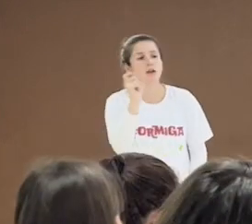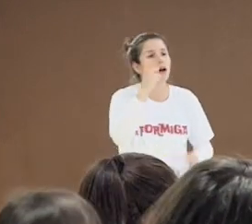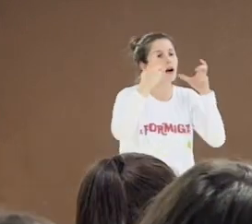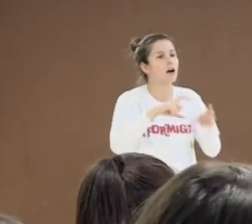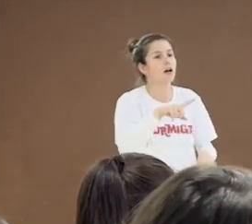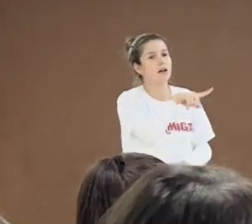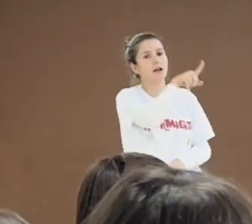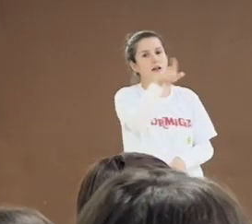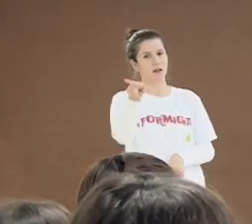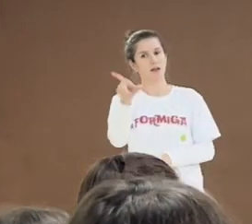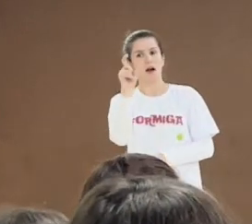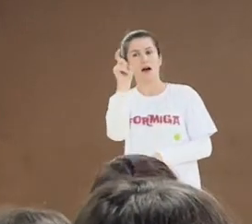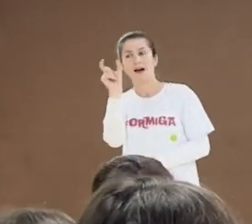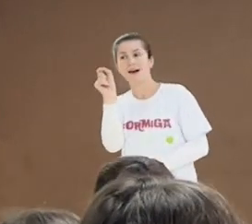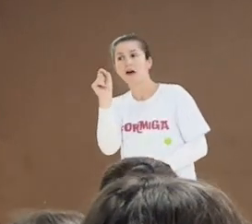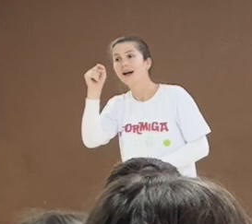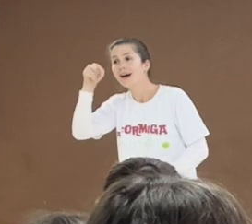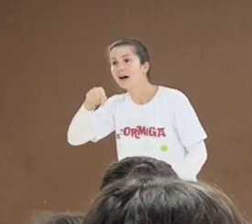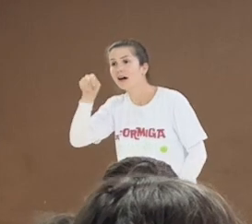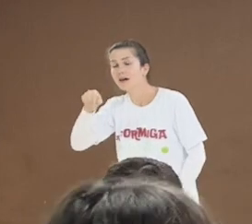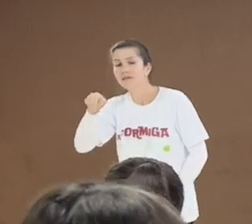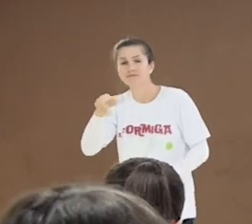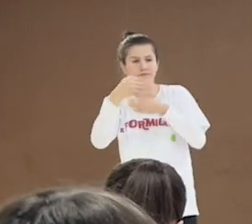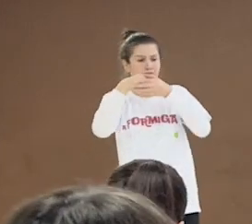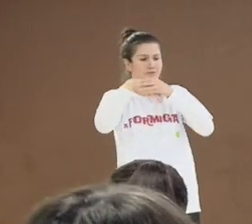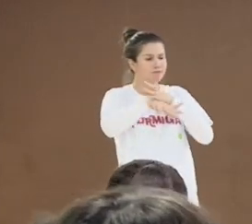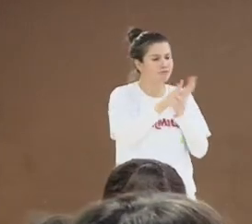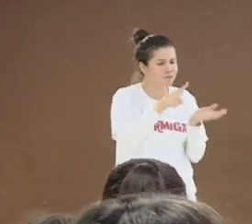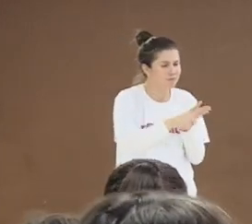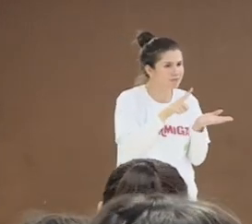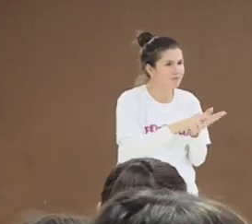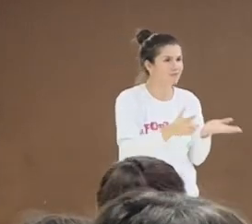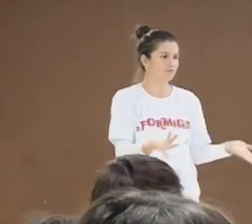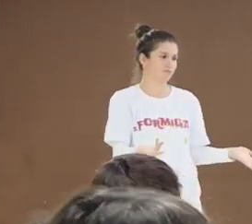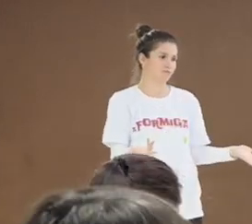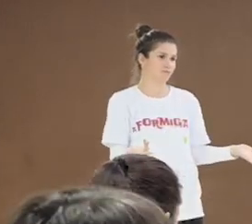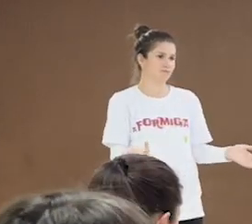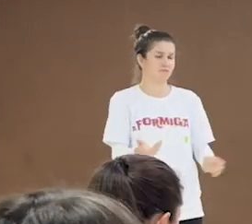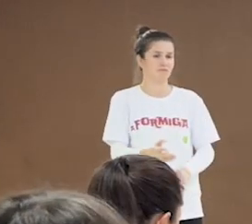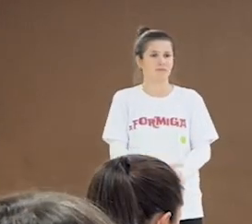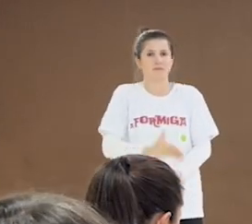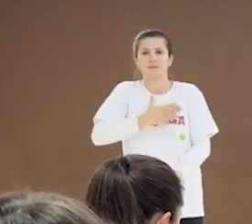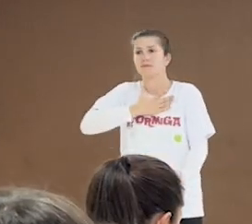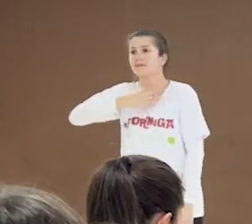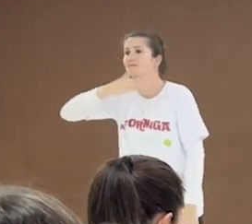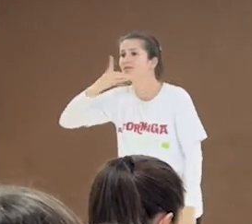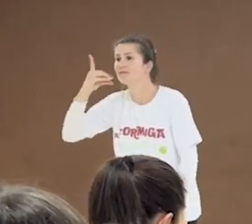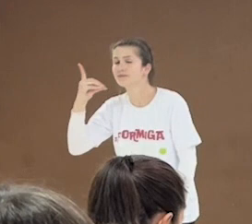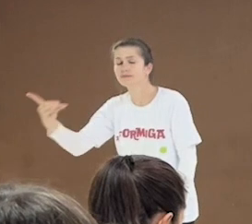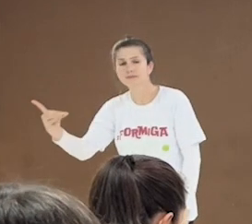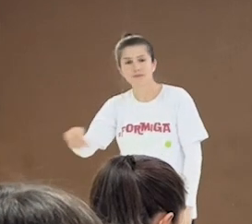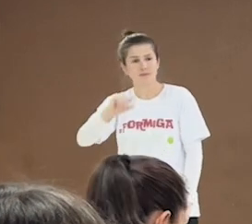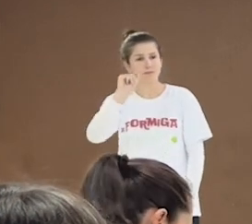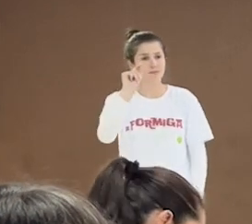você? Aqui. Aqui aonde? Debaixo da folha. Oh, meu Deus, o